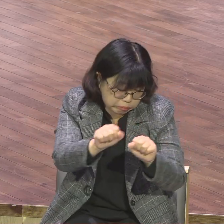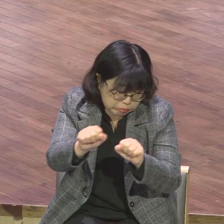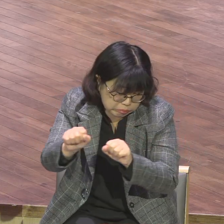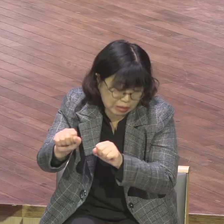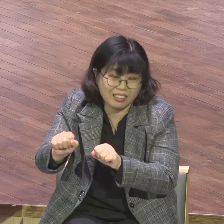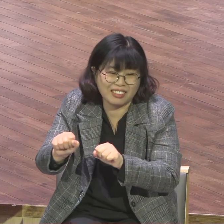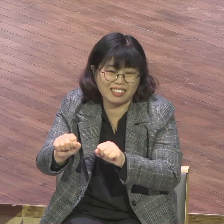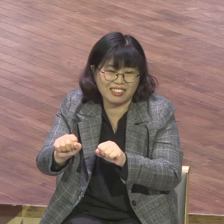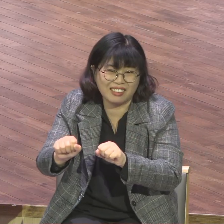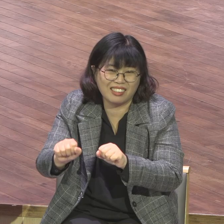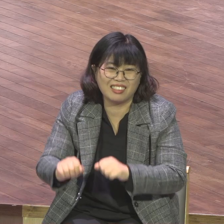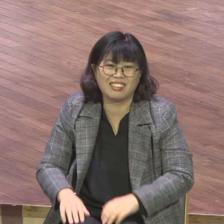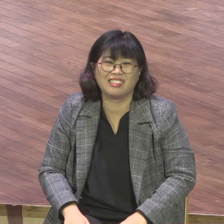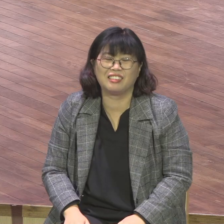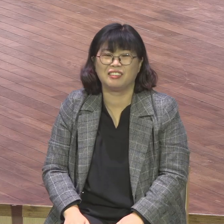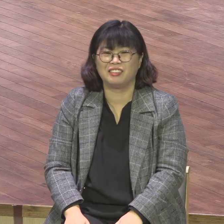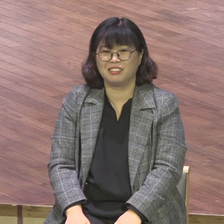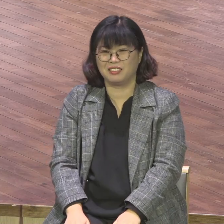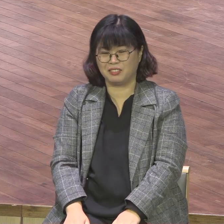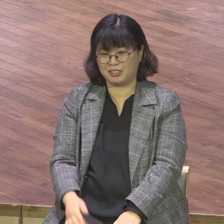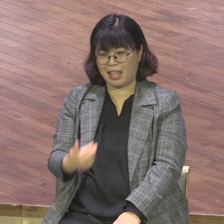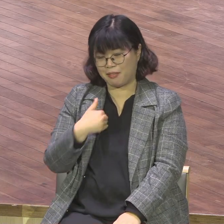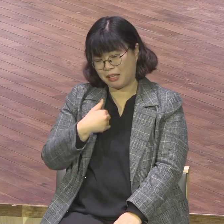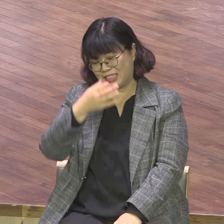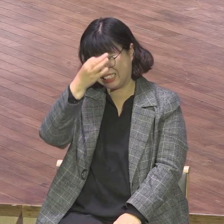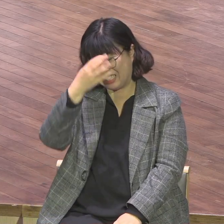오늘 좀 터지겠네요. 3부에 오니까 없으니까.